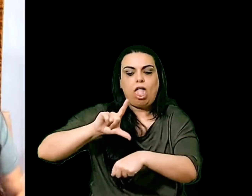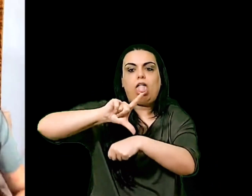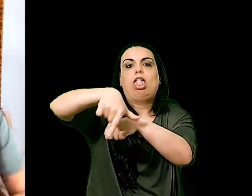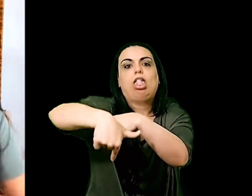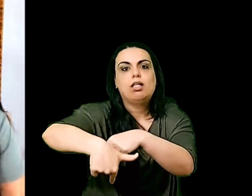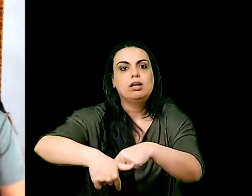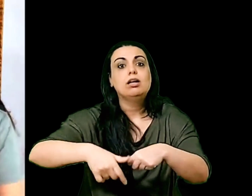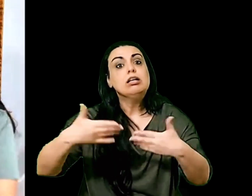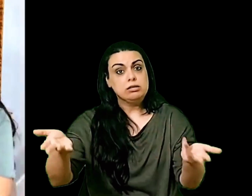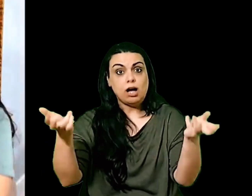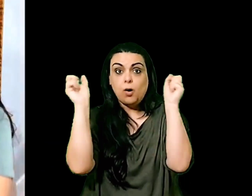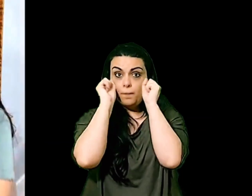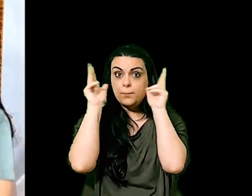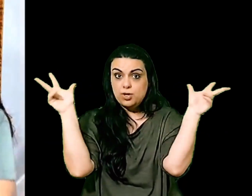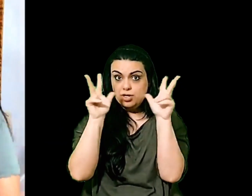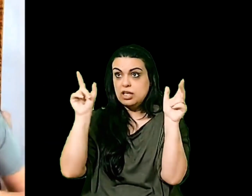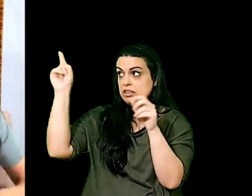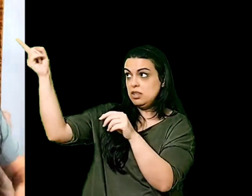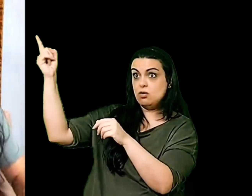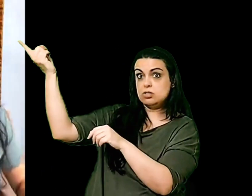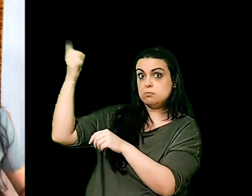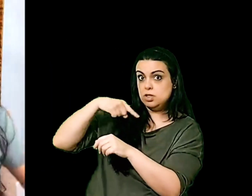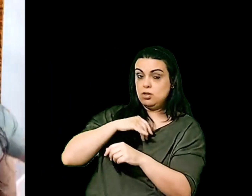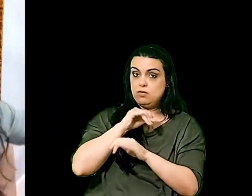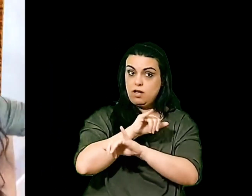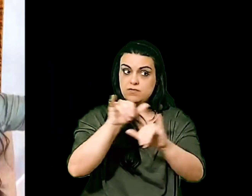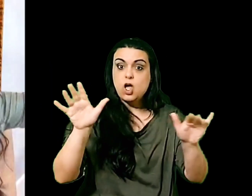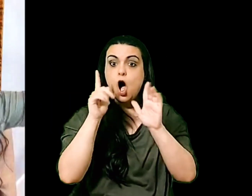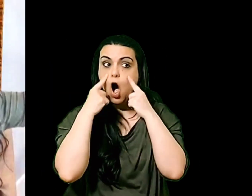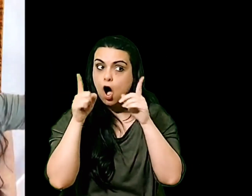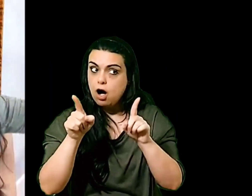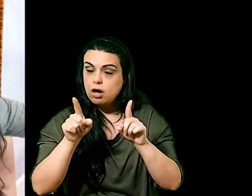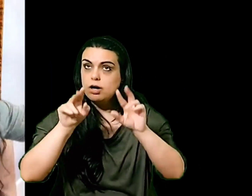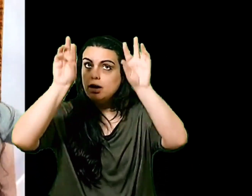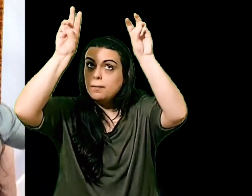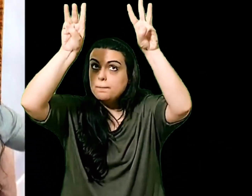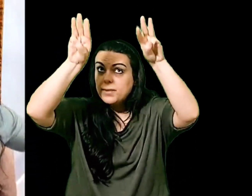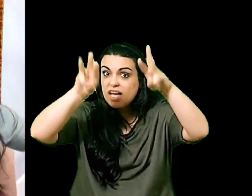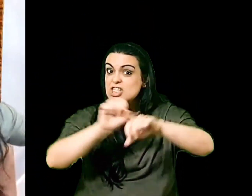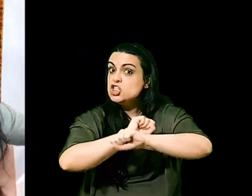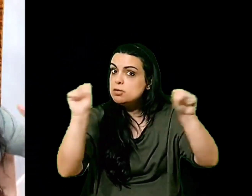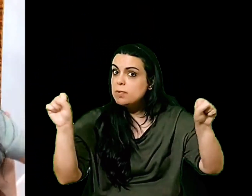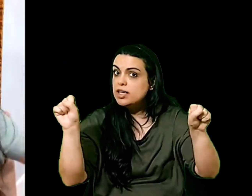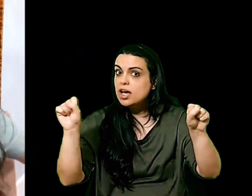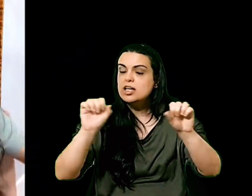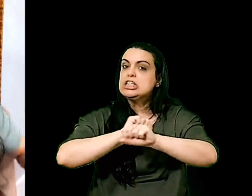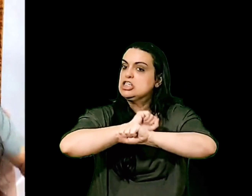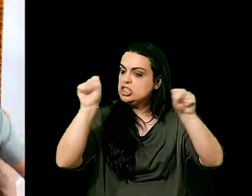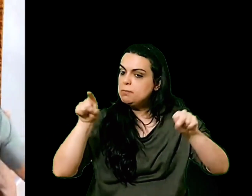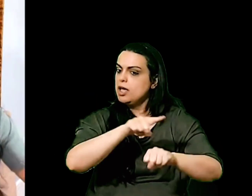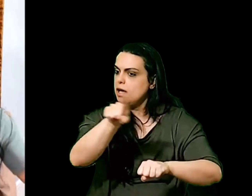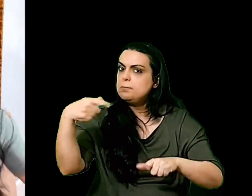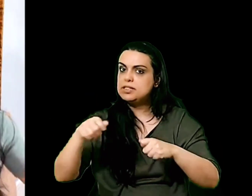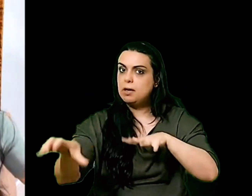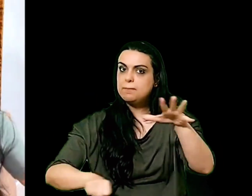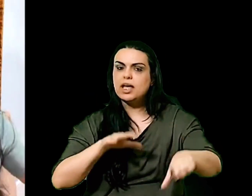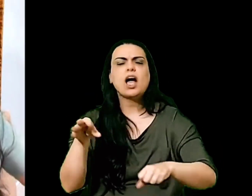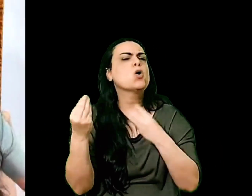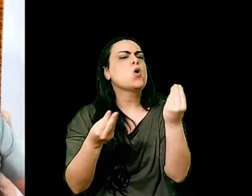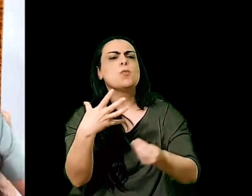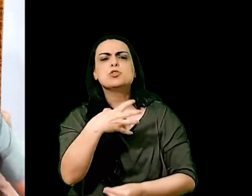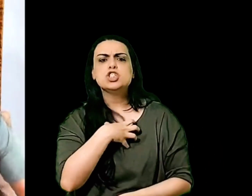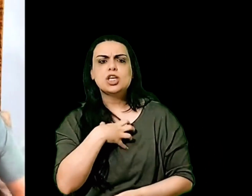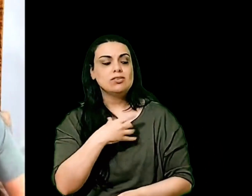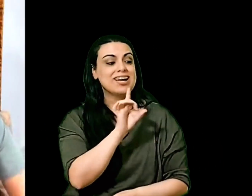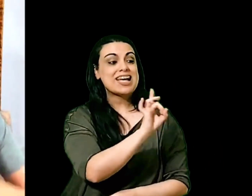prazo. Então Moisés vai dar a instrução que o Senhor deu. Ó, o orvalho vai repousar lá na manhã. Pela manhã, eles têm que recolher. E como é